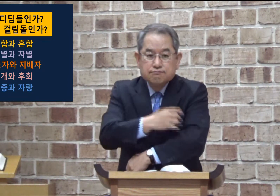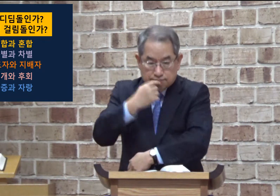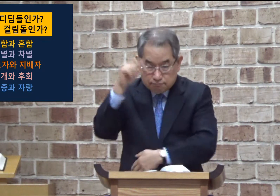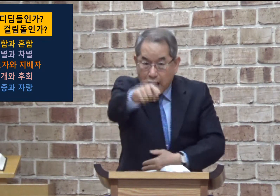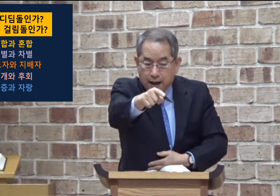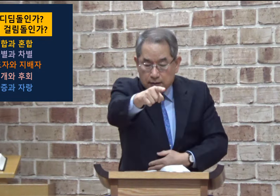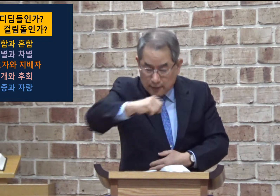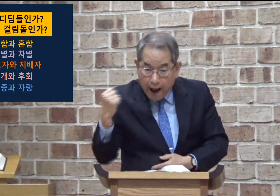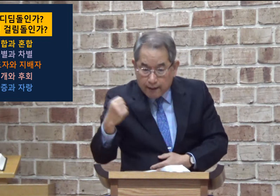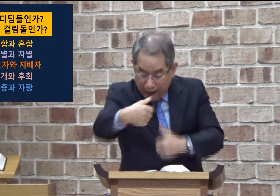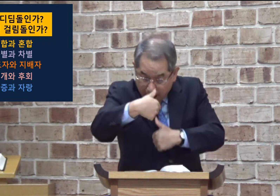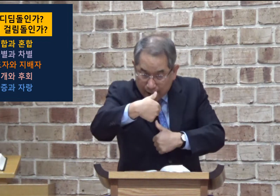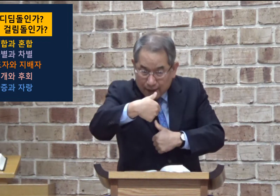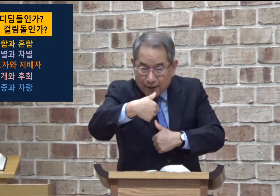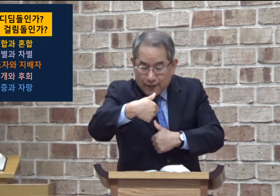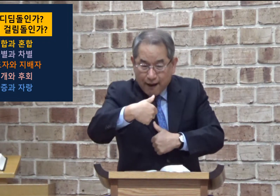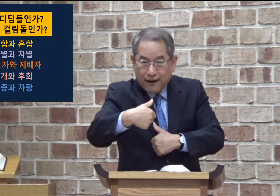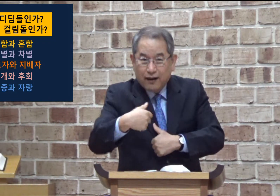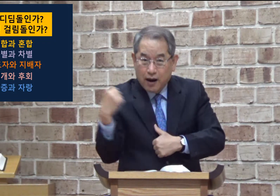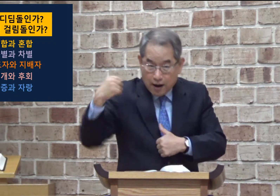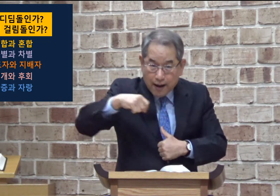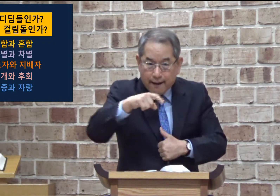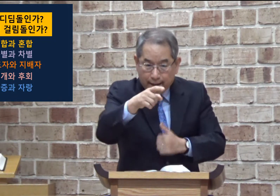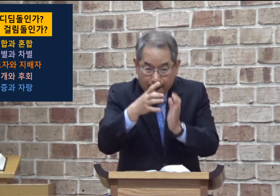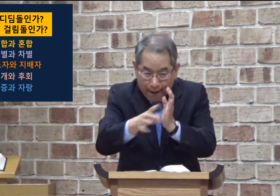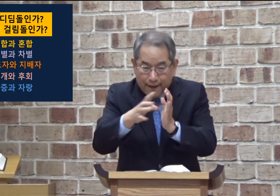갑질한다는 말이 있듯이 강압적인 그런 행동을 취합니다.